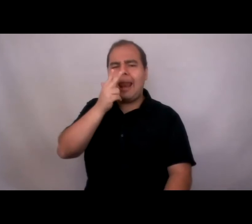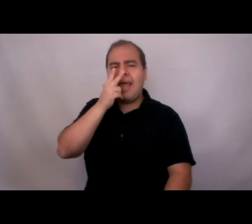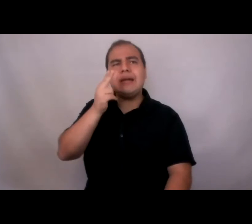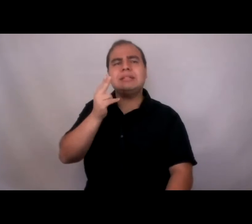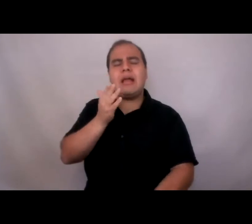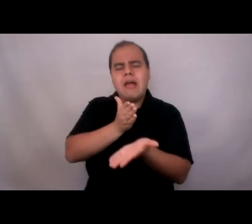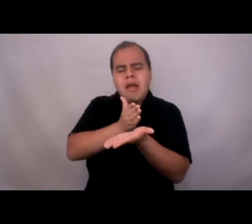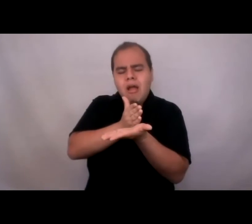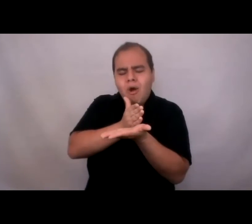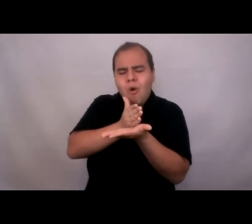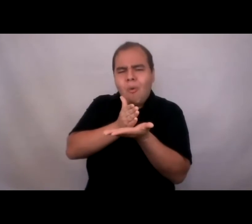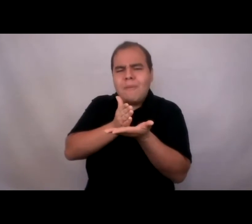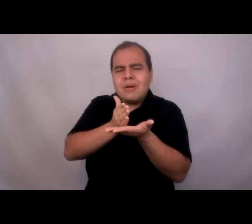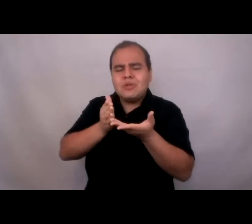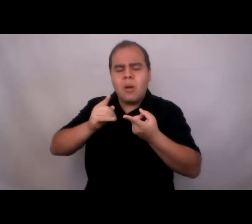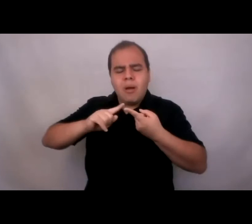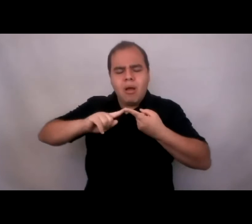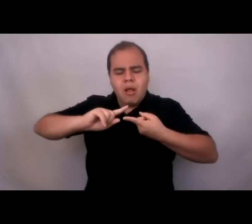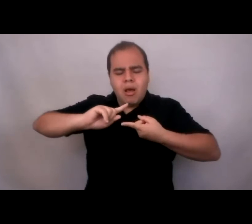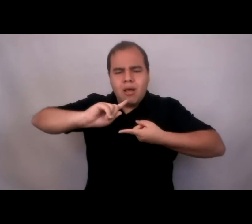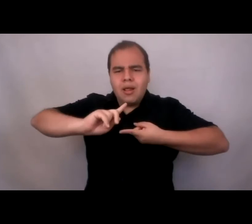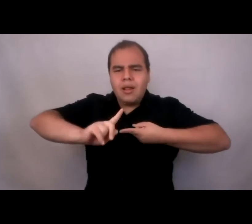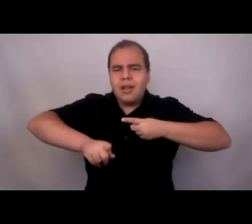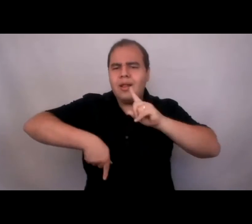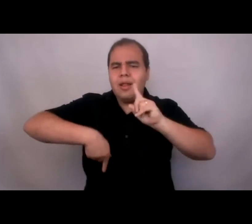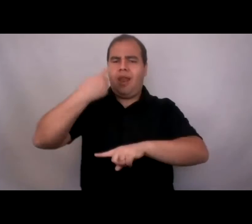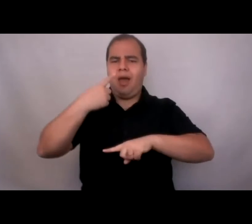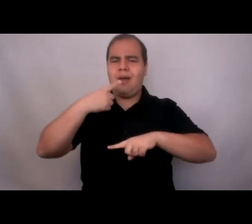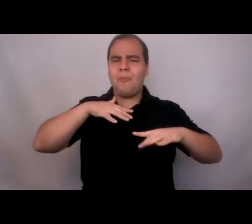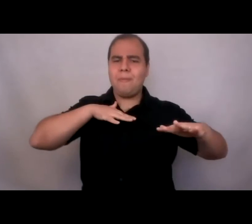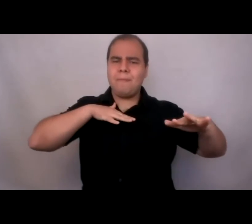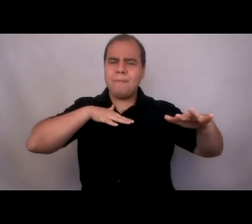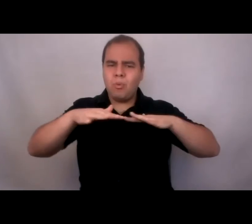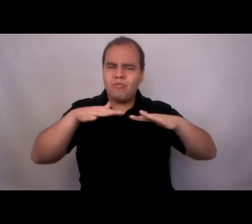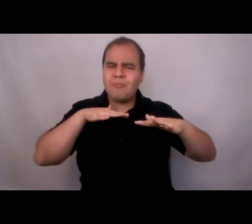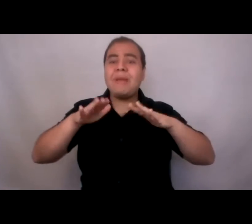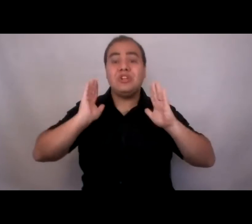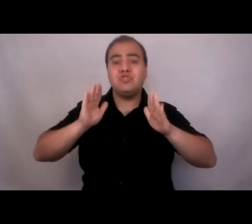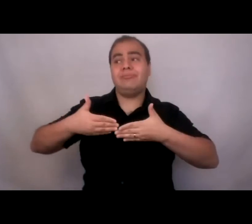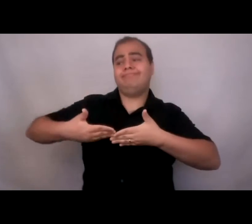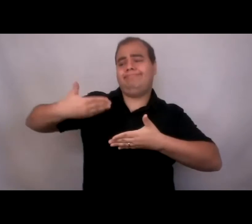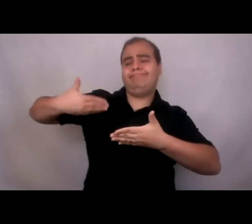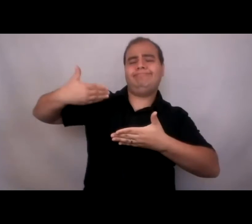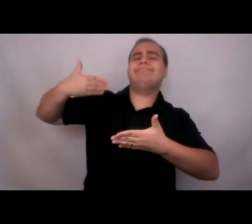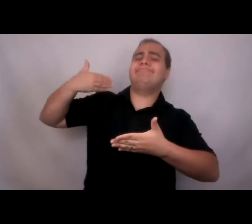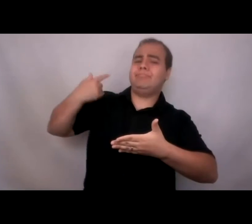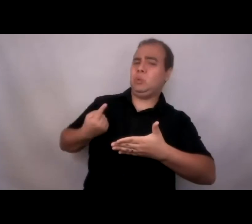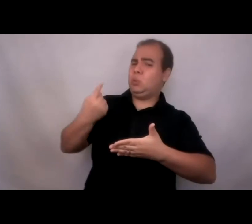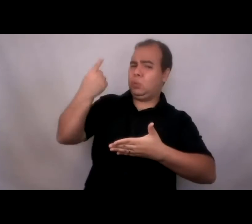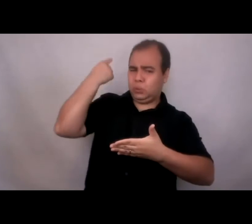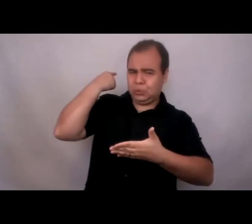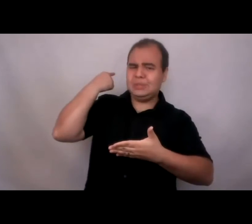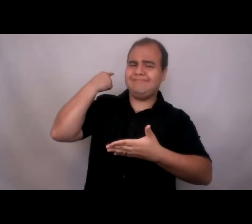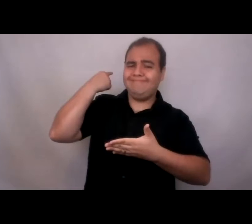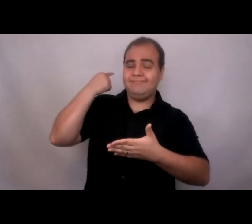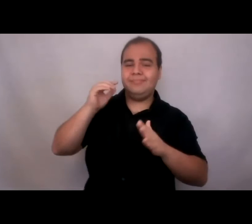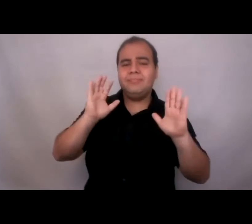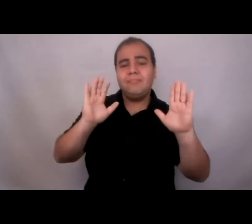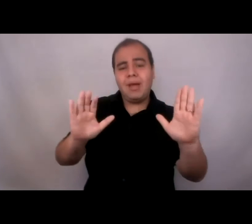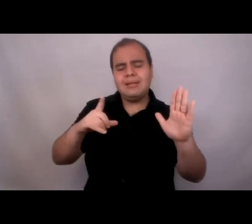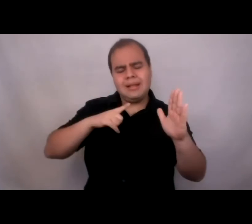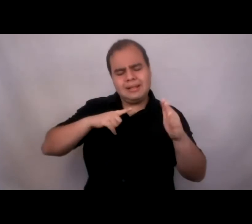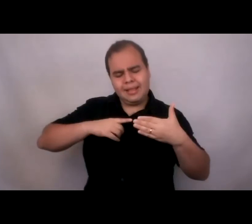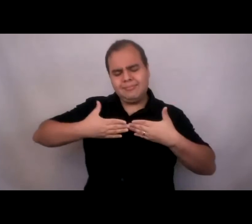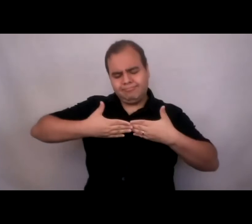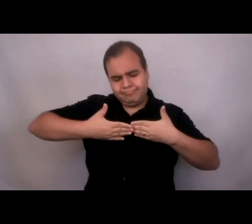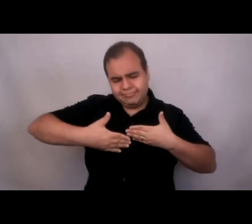menos o ápice temporário desse movimento que vem sendo feito há bastante tempo. Mas a gente ainda tem muita coisa